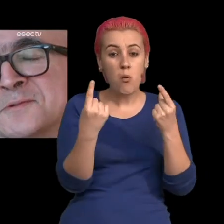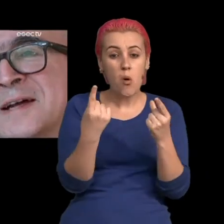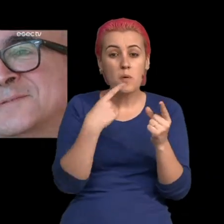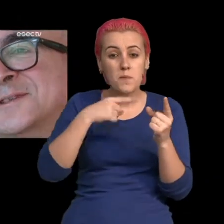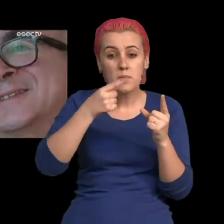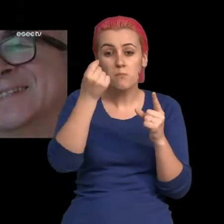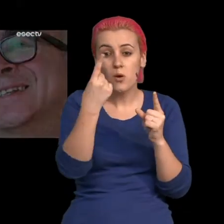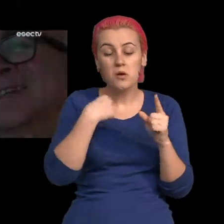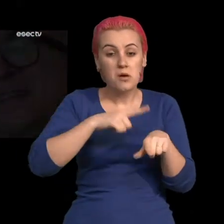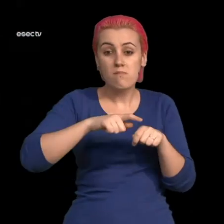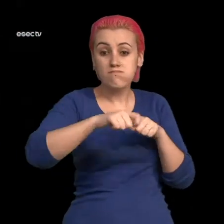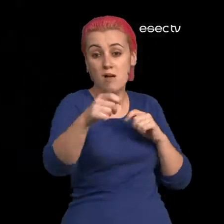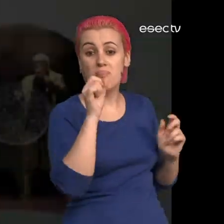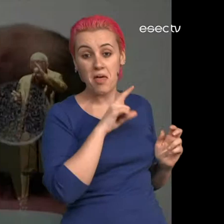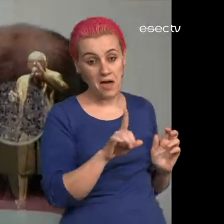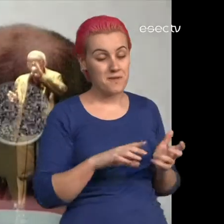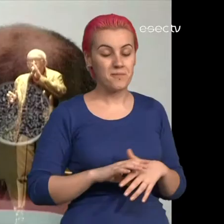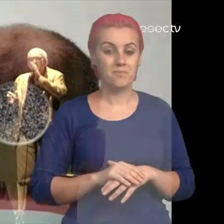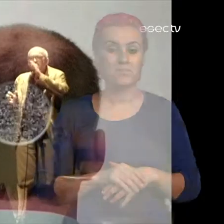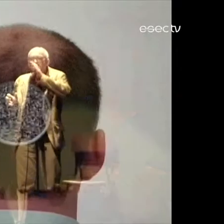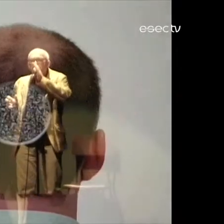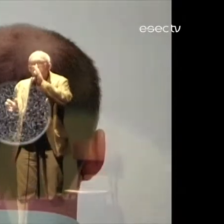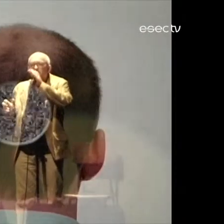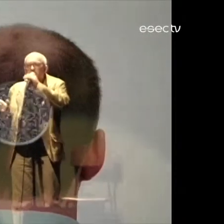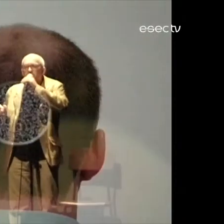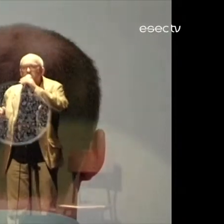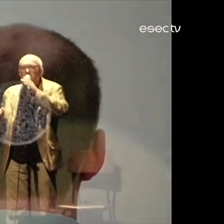mas acho que vamos durar muito. Why can't we be